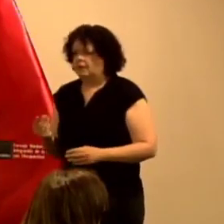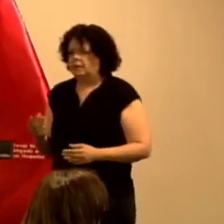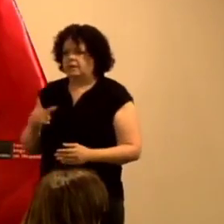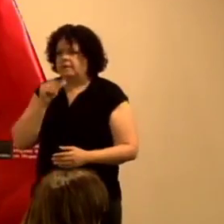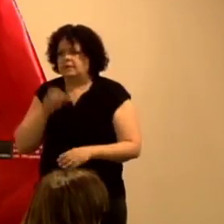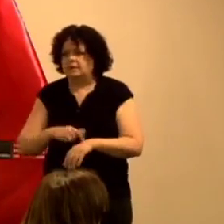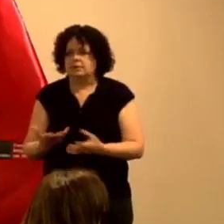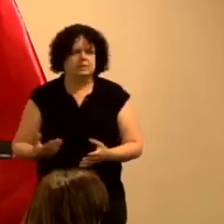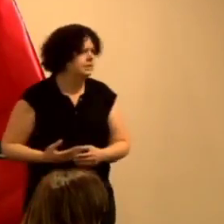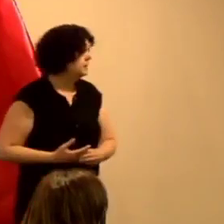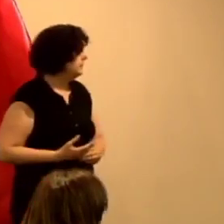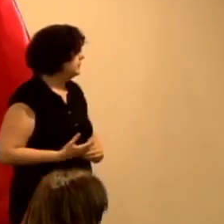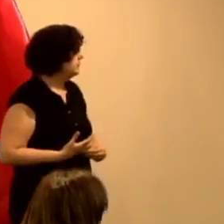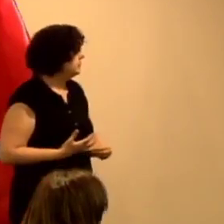nada más.